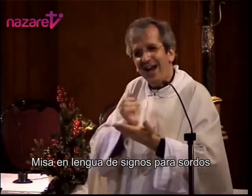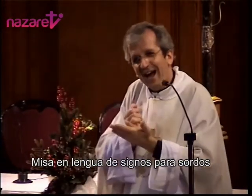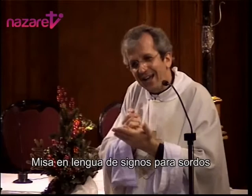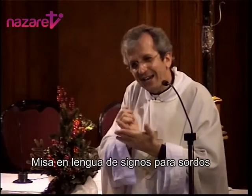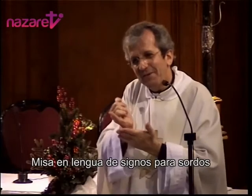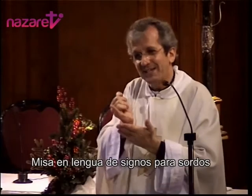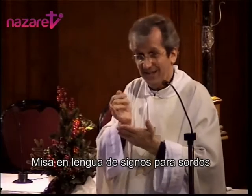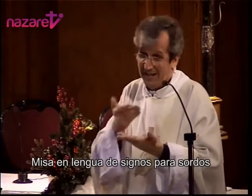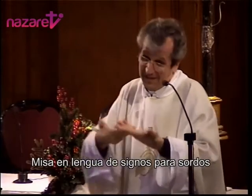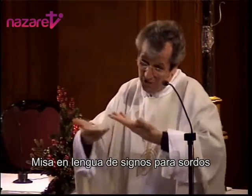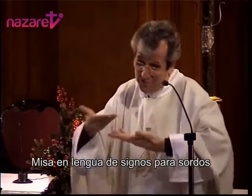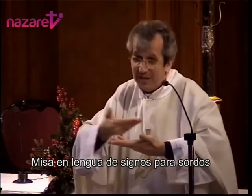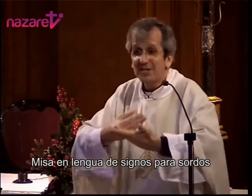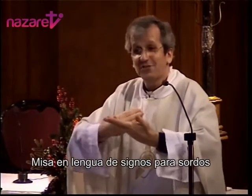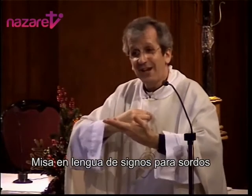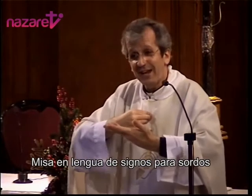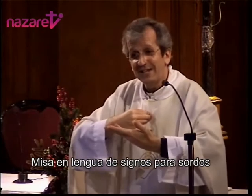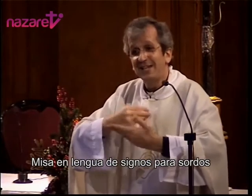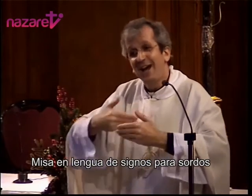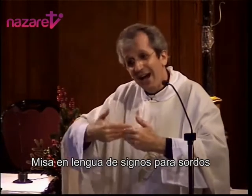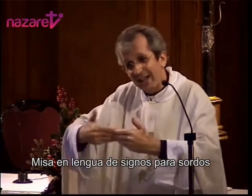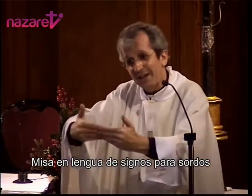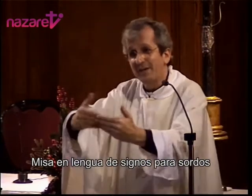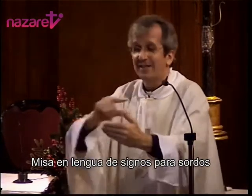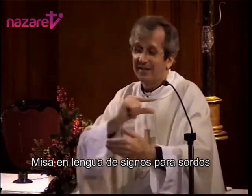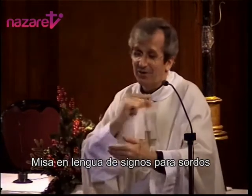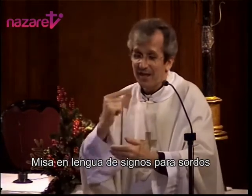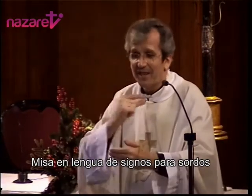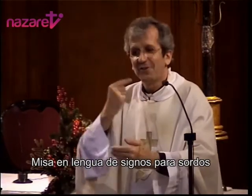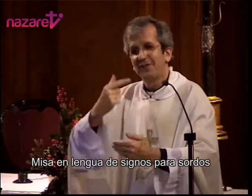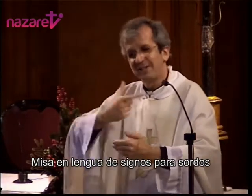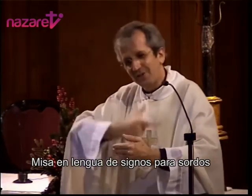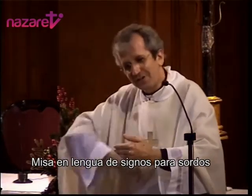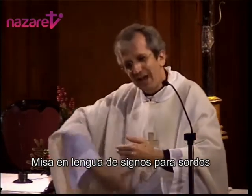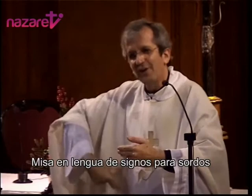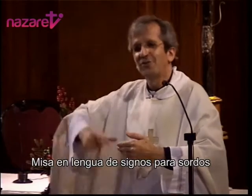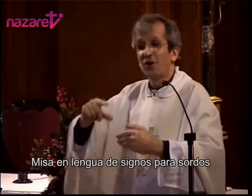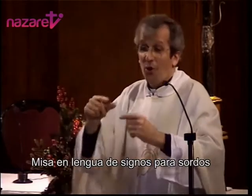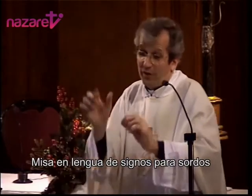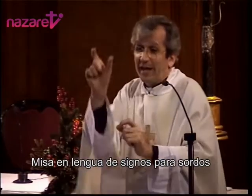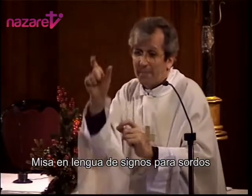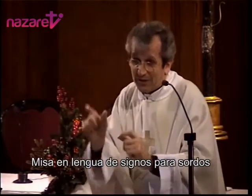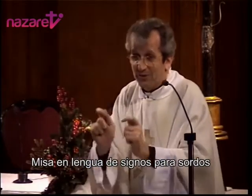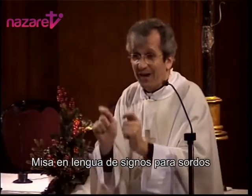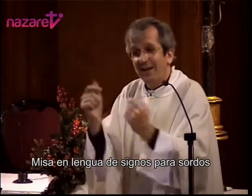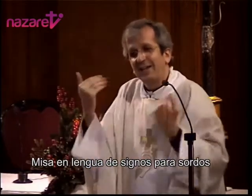a través de los ministros de la Iglesia, a través de los sacerdotes, de los diáconos o de aquella persona que tiene